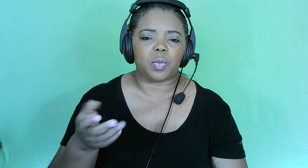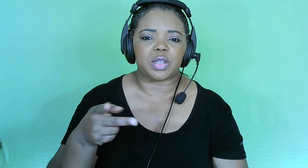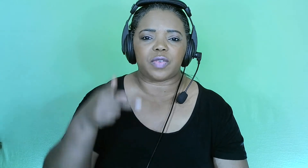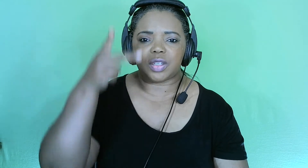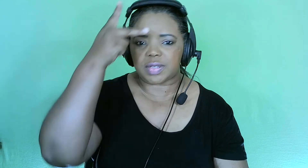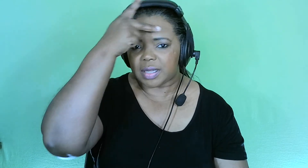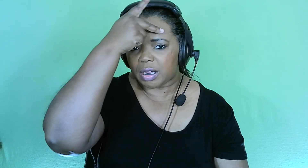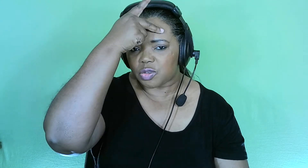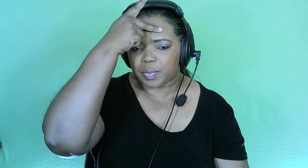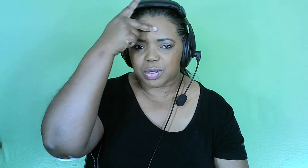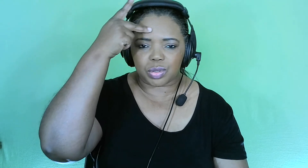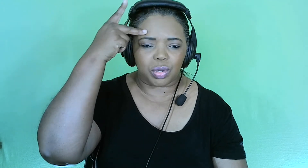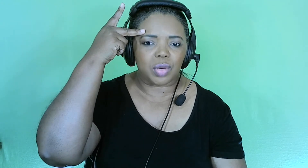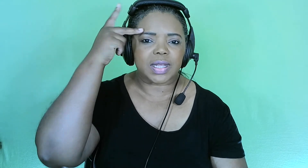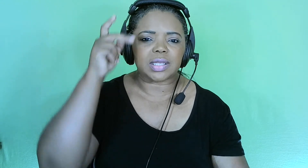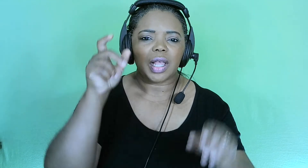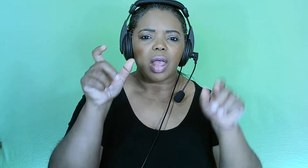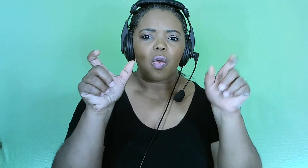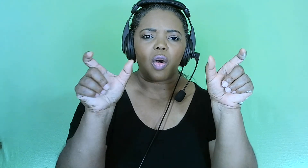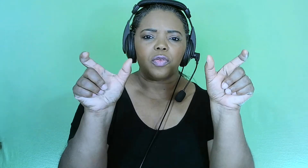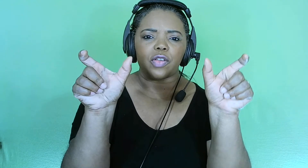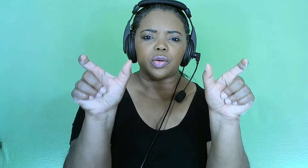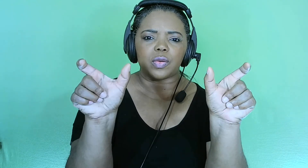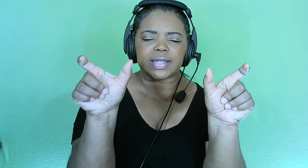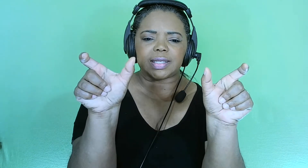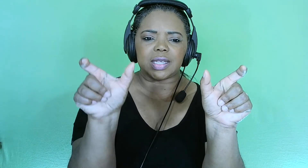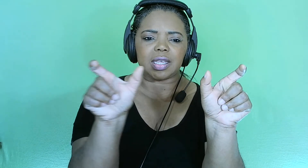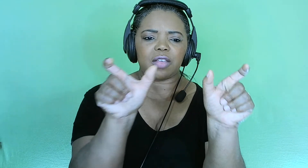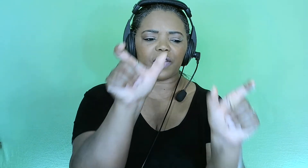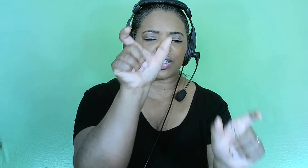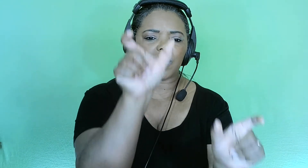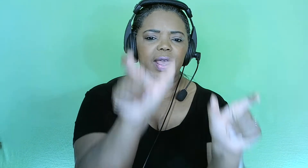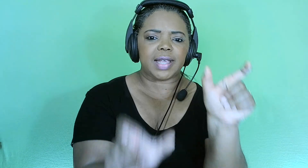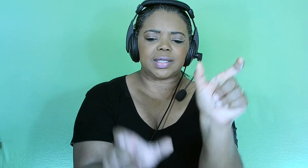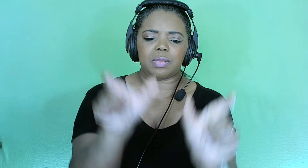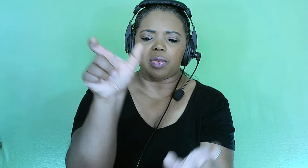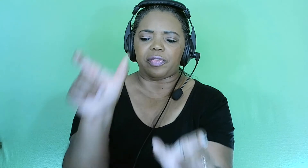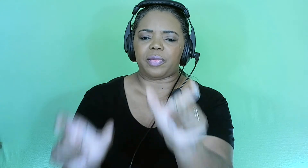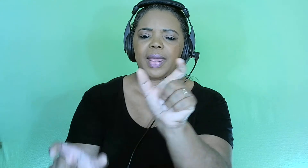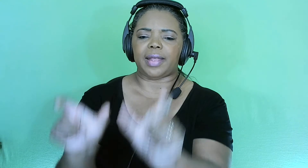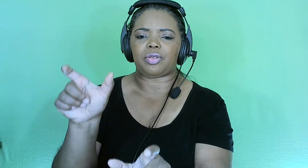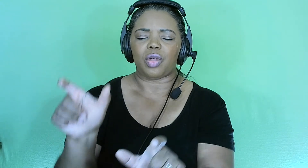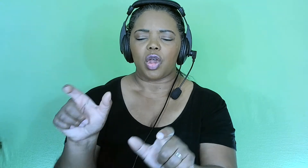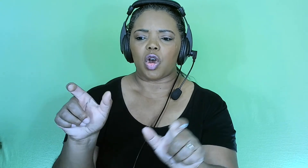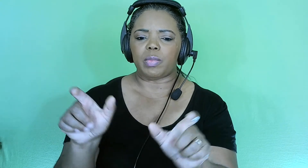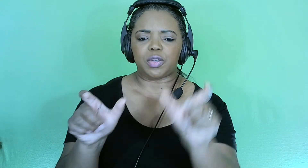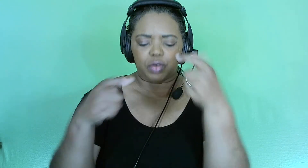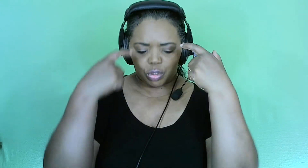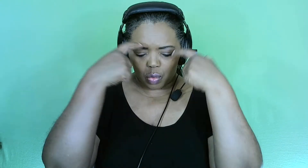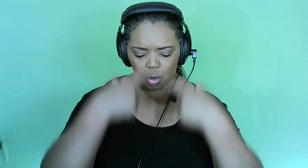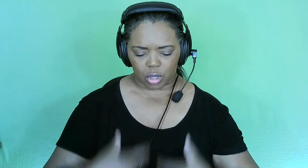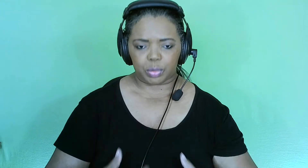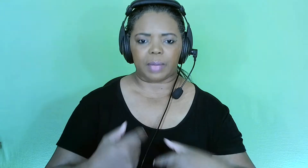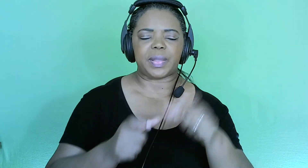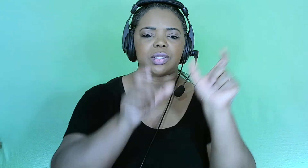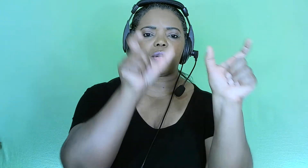posso fazer o sinal de pessoas, configuro assim e faço esse movimento, como se fosse o corpo da